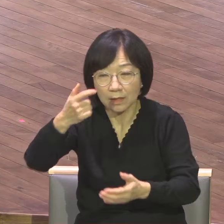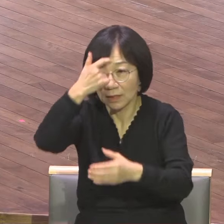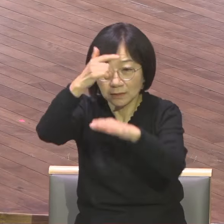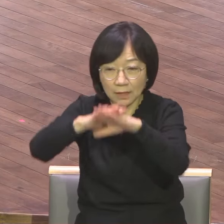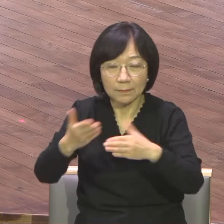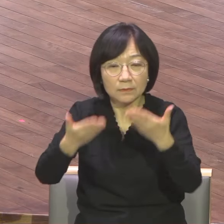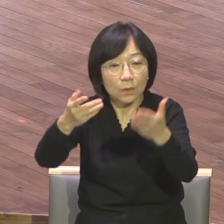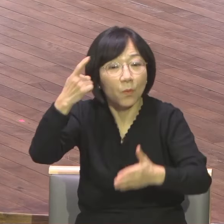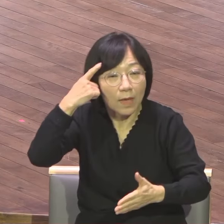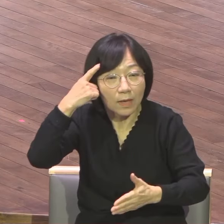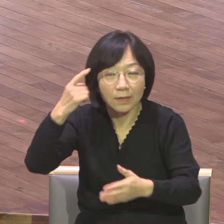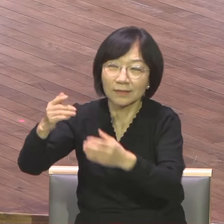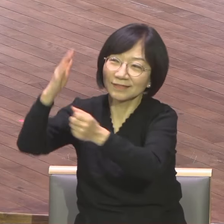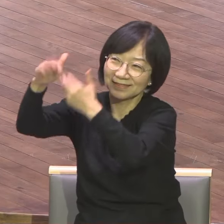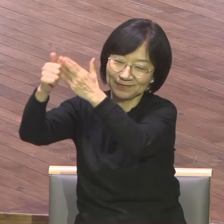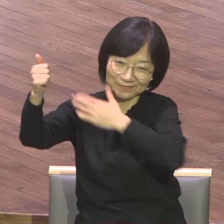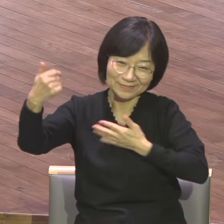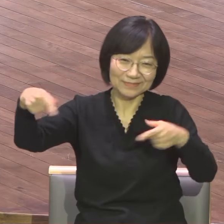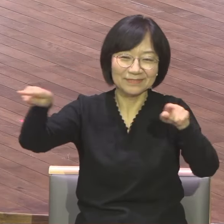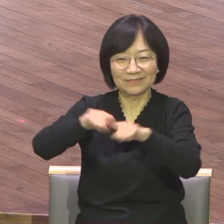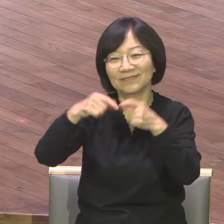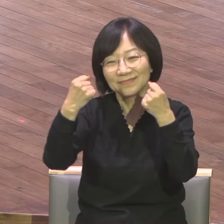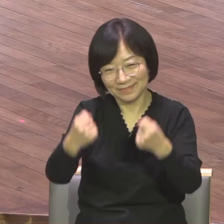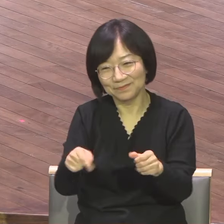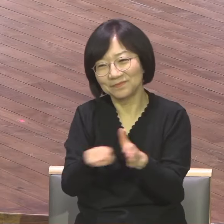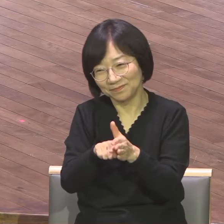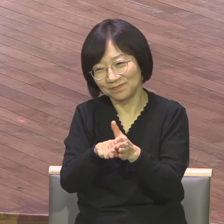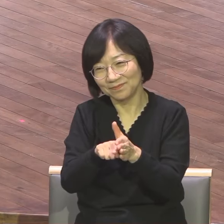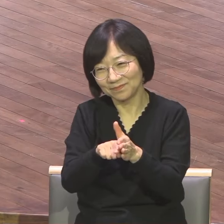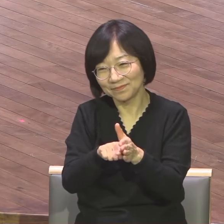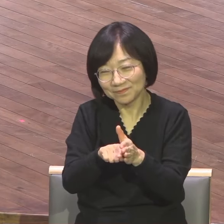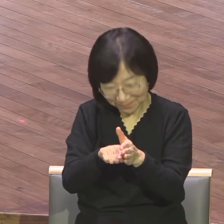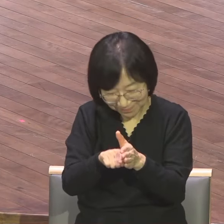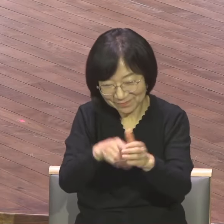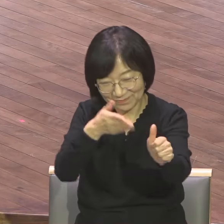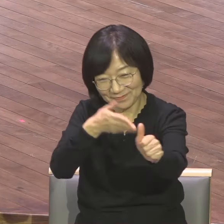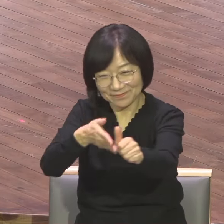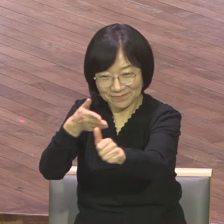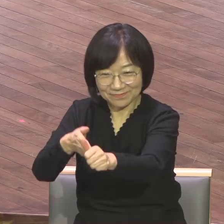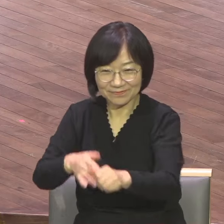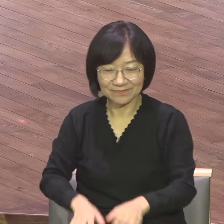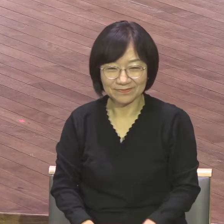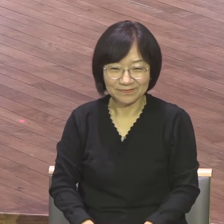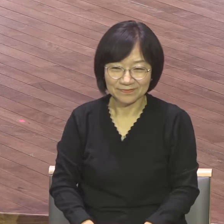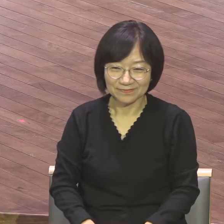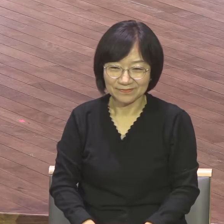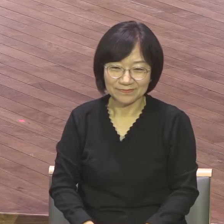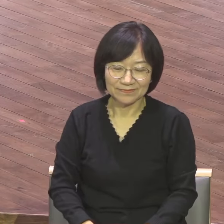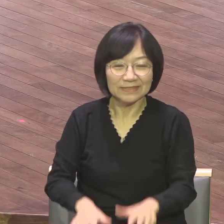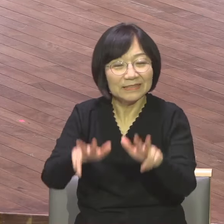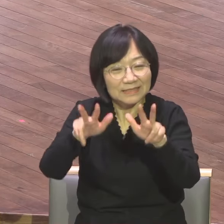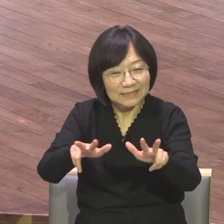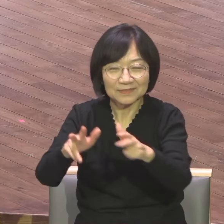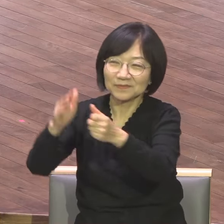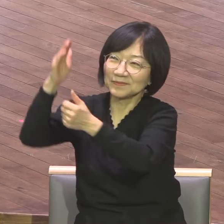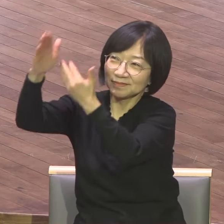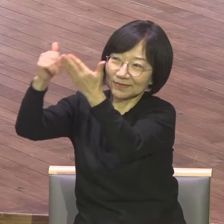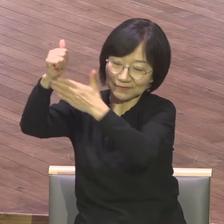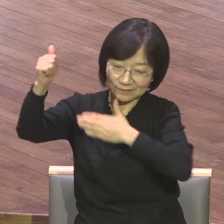하시니까. 지금 이 시간 여러분과 하나님의 함께 하심을 믿으시기 바랍니다. 이게 신앙생활이에요. 이게.